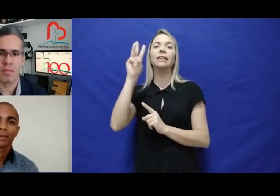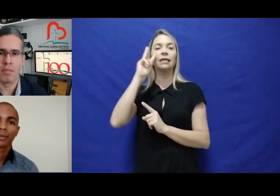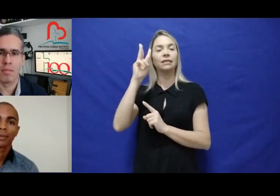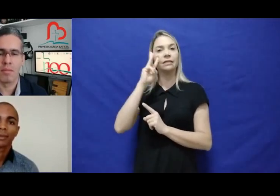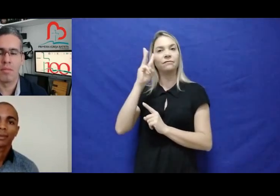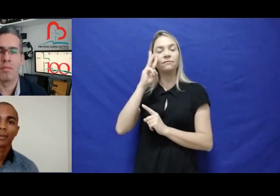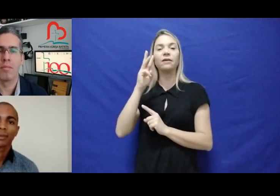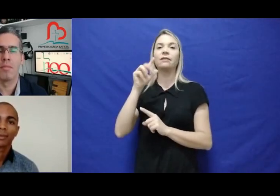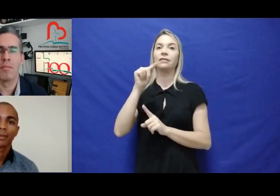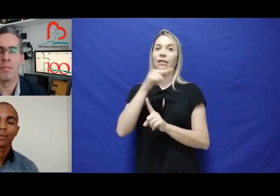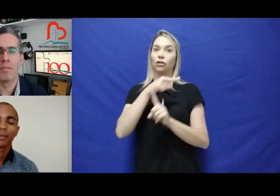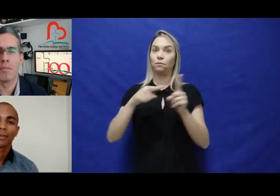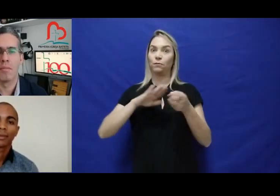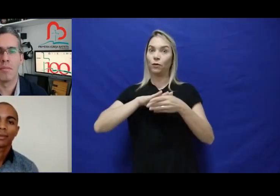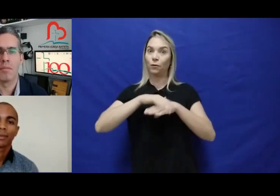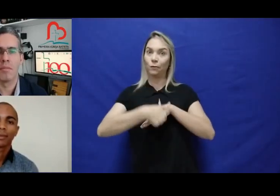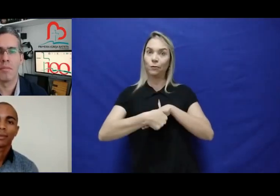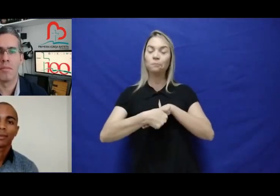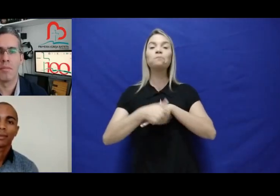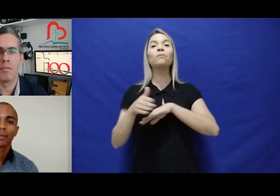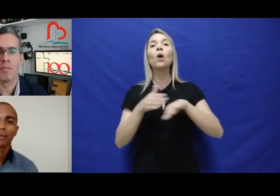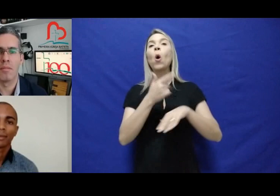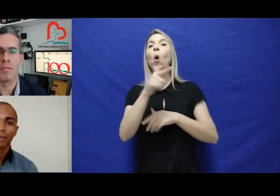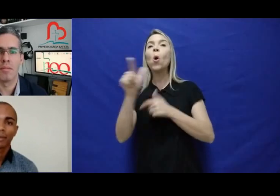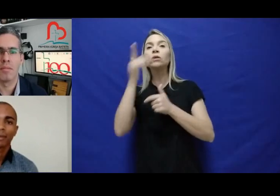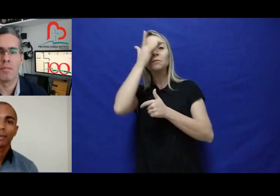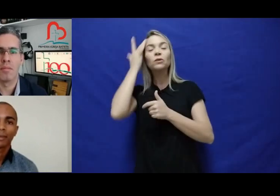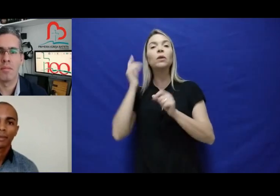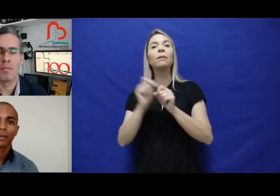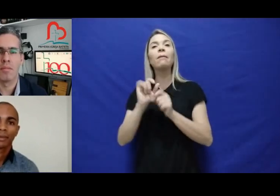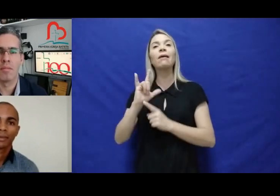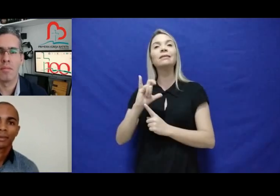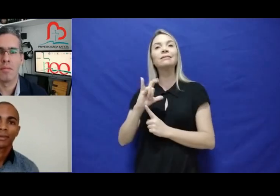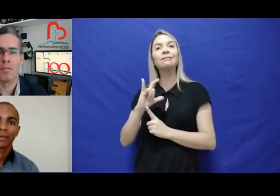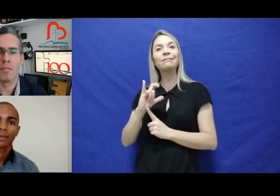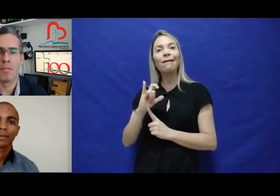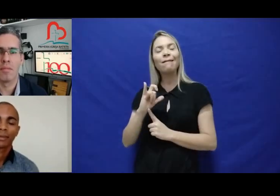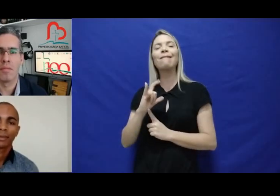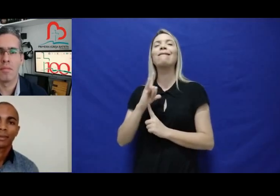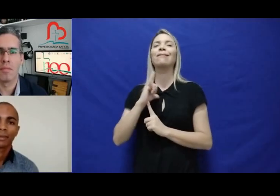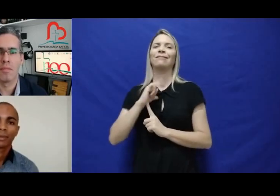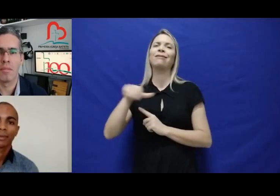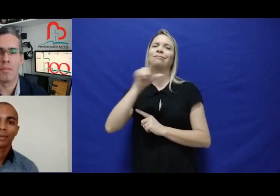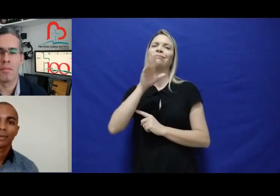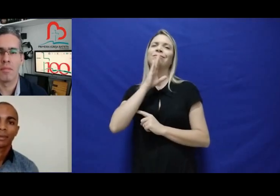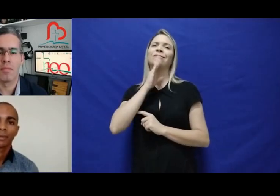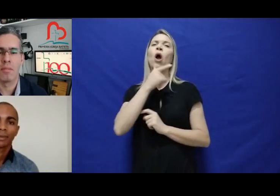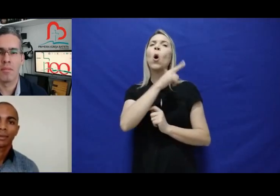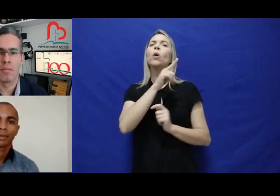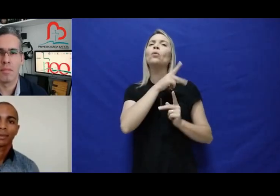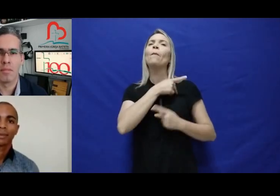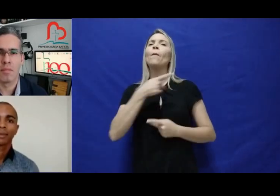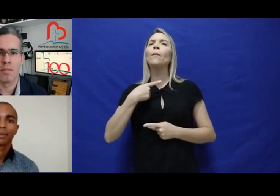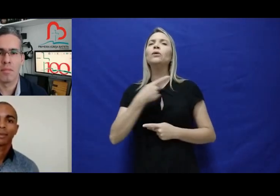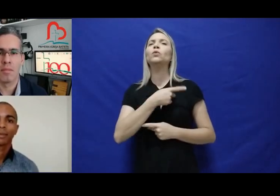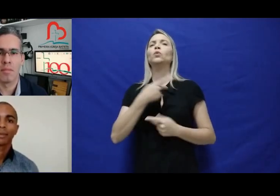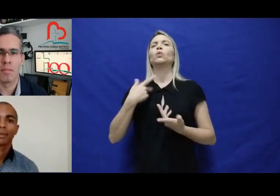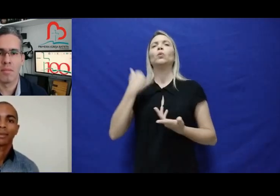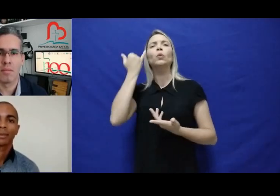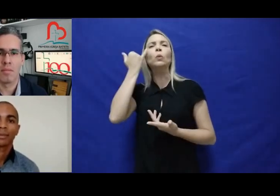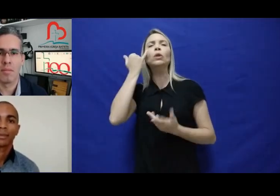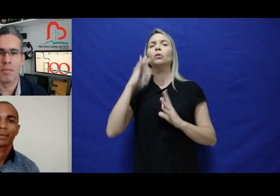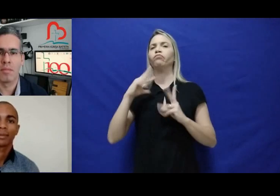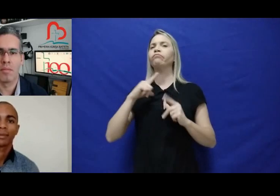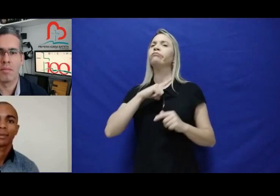Divinópolis, terça, 19h30. Os demais ministros estarão em lives pelo Instagram, essa rede social que também já é